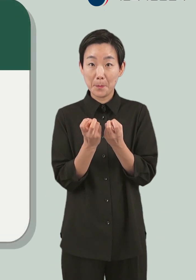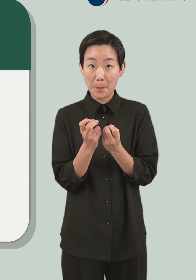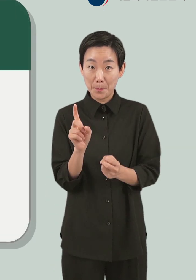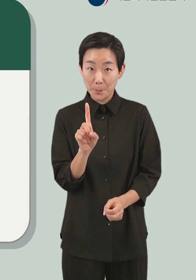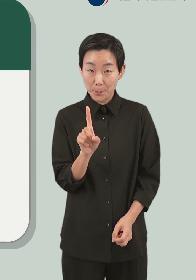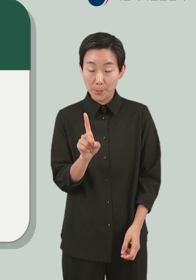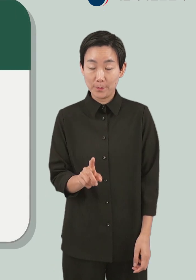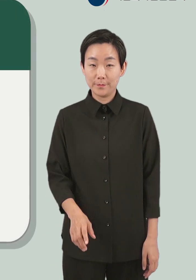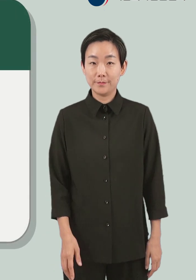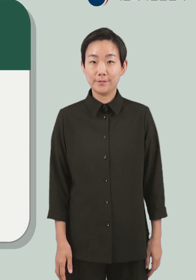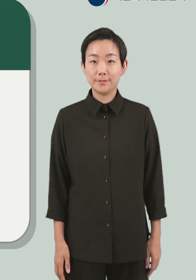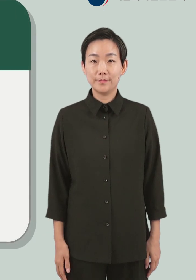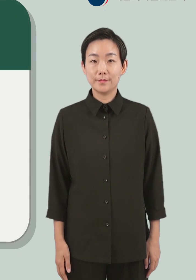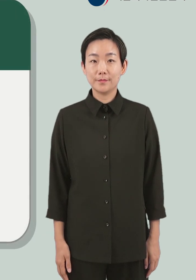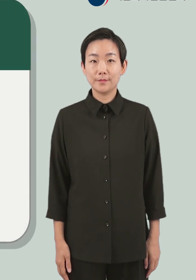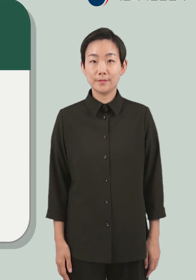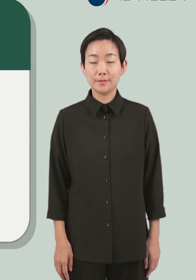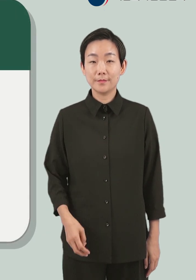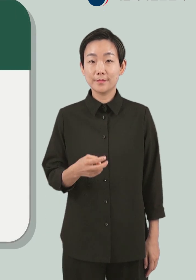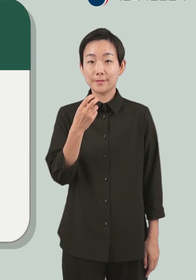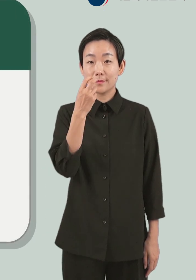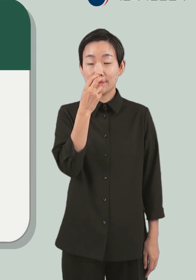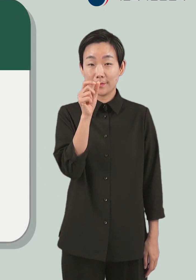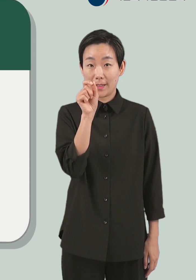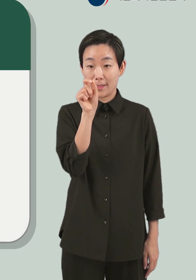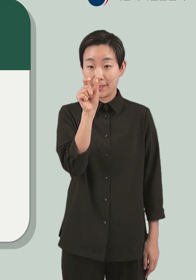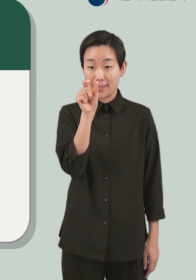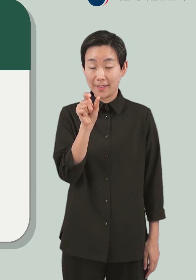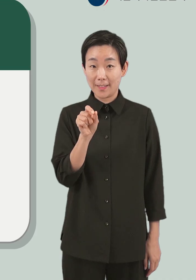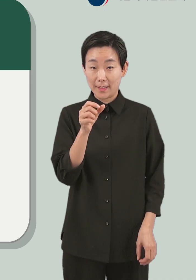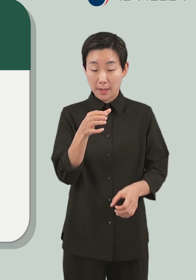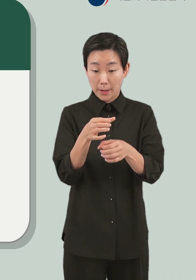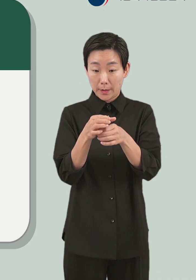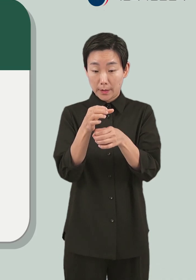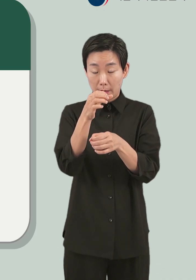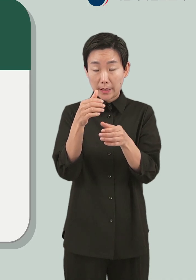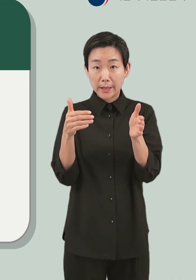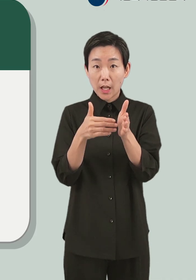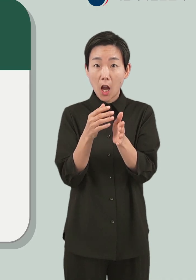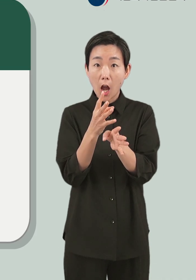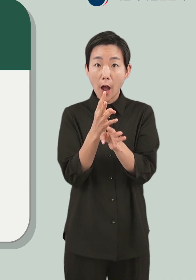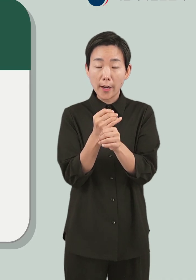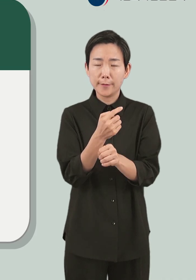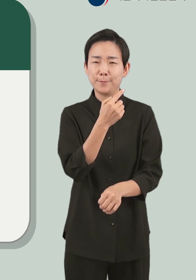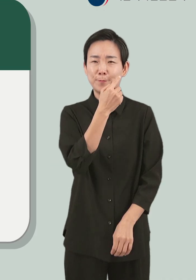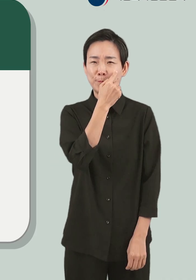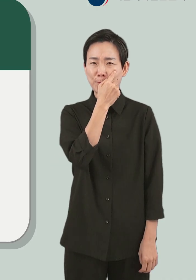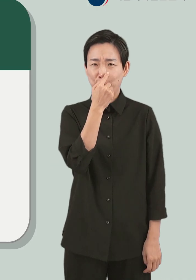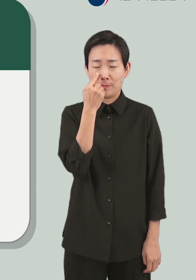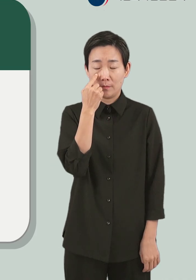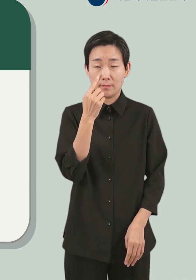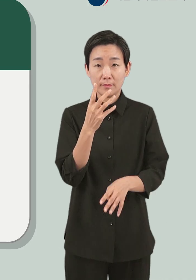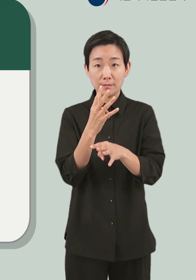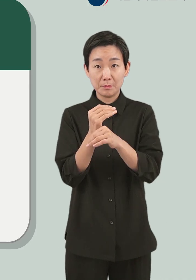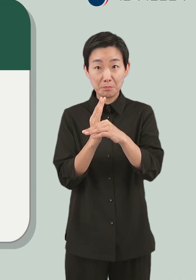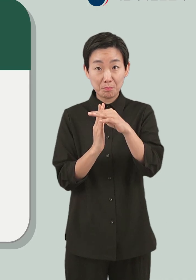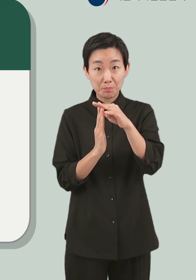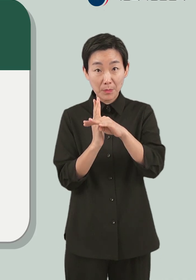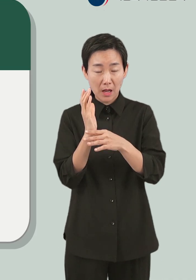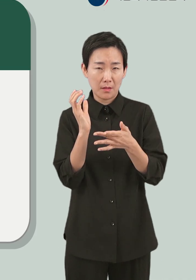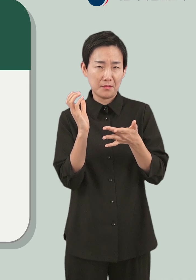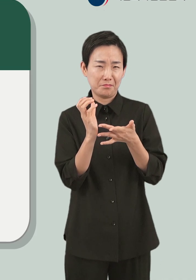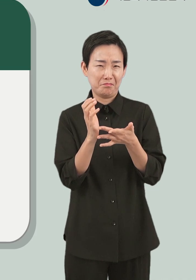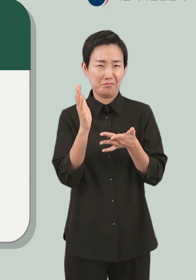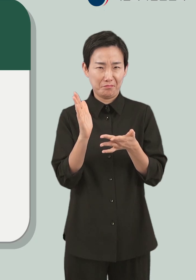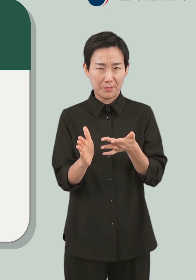이 의료기기의 사용 방법은 무엇입니까? 검사지 용기의 사용기간을 확인하고 의료기간이 지난 검사지는 사용하지